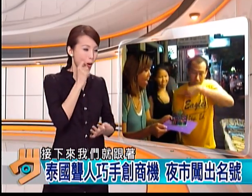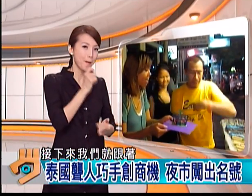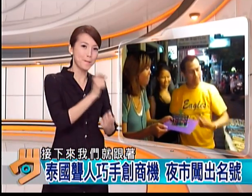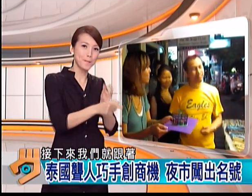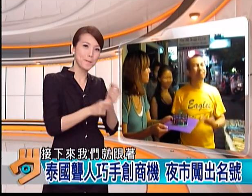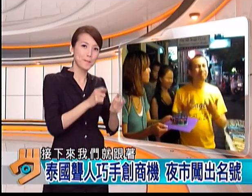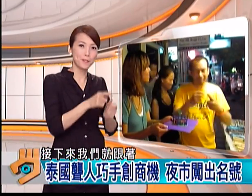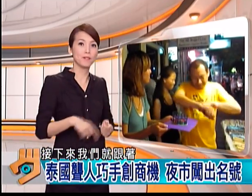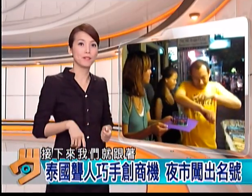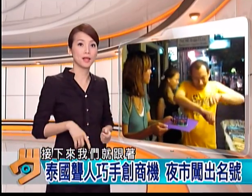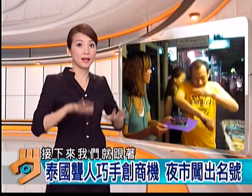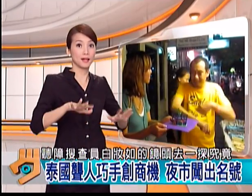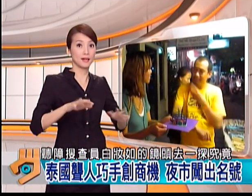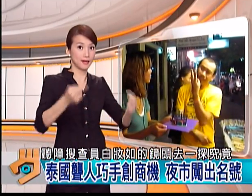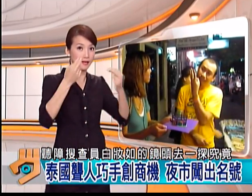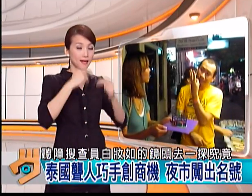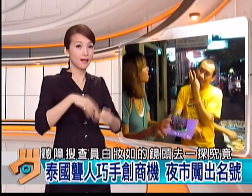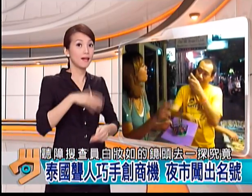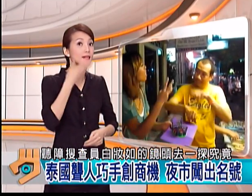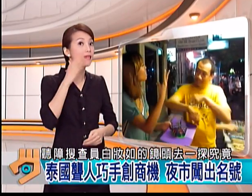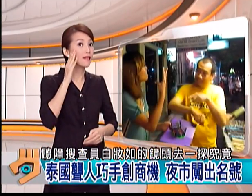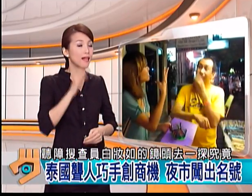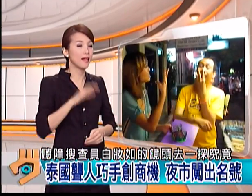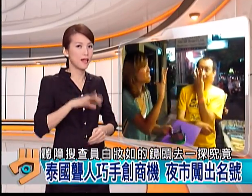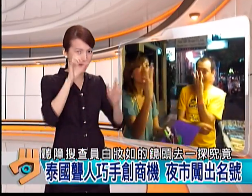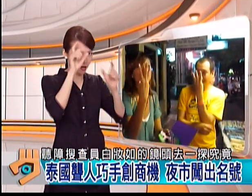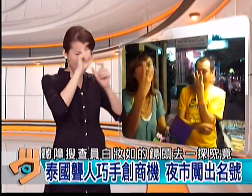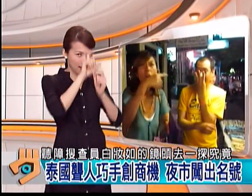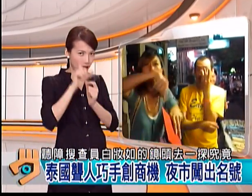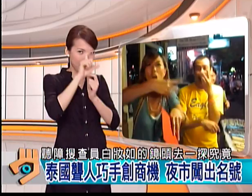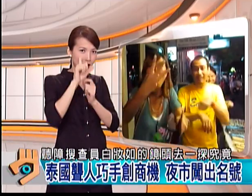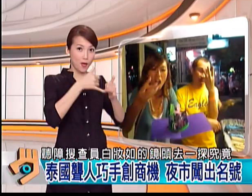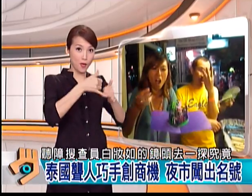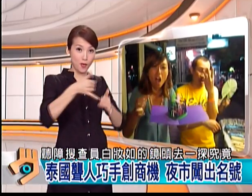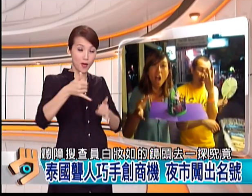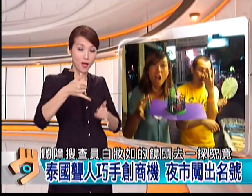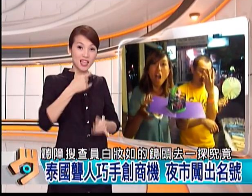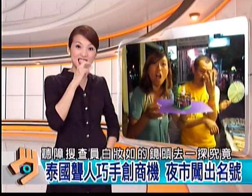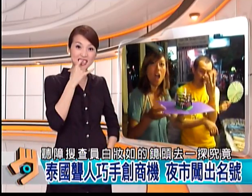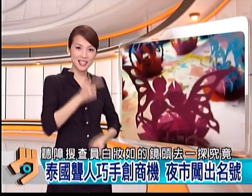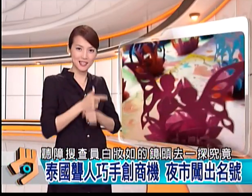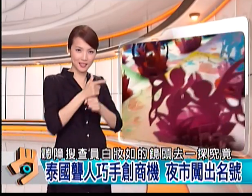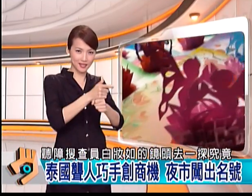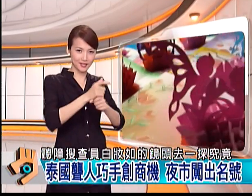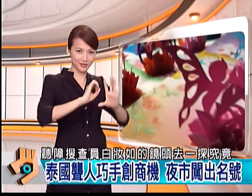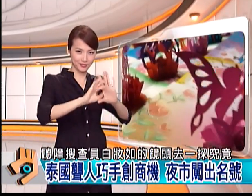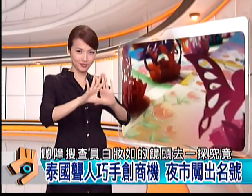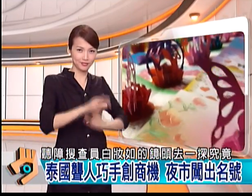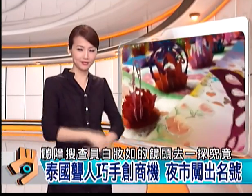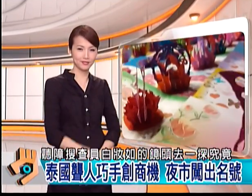着，我们就跟着听障搜查员白庄如的镜头去一探究竟。